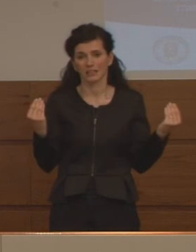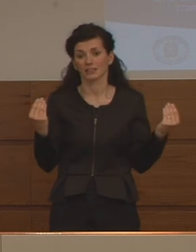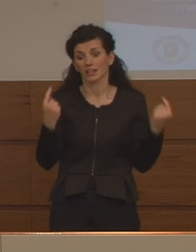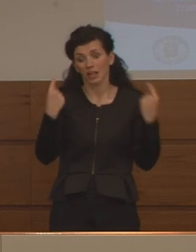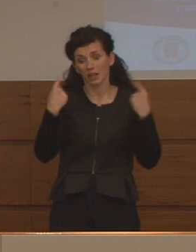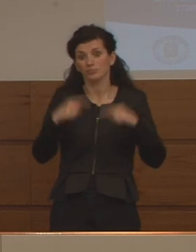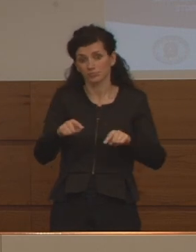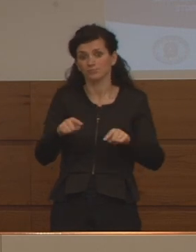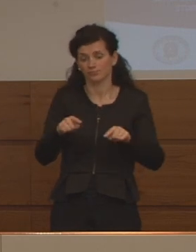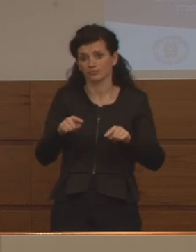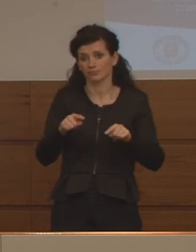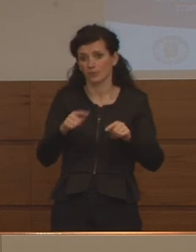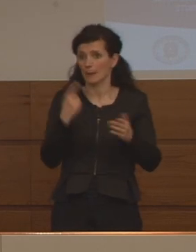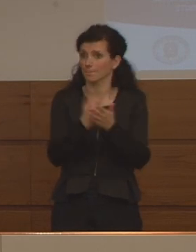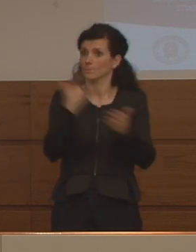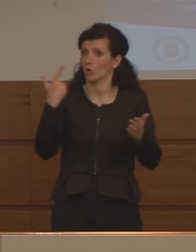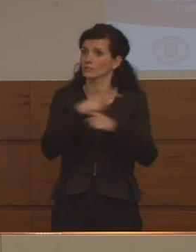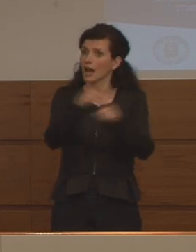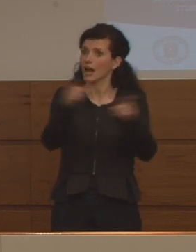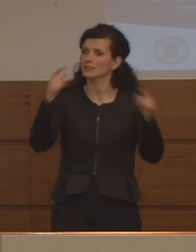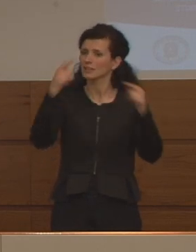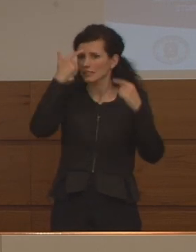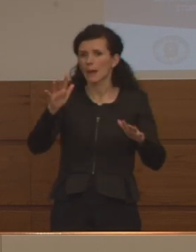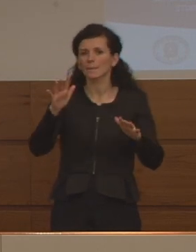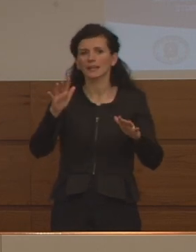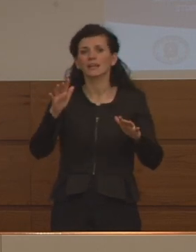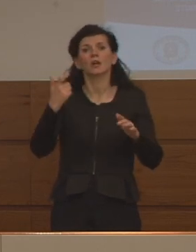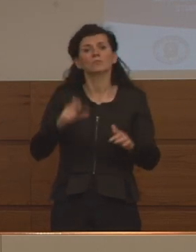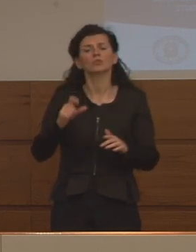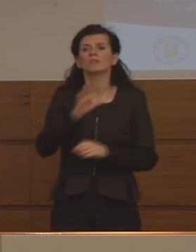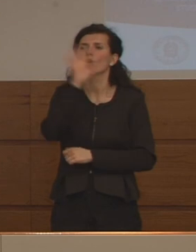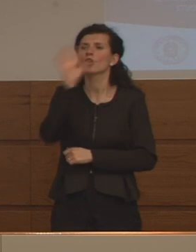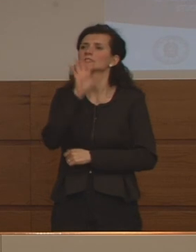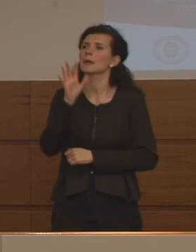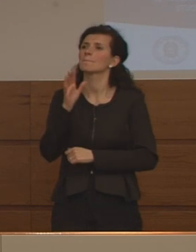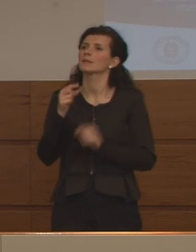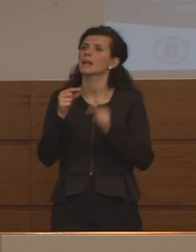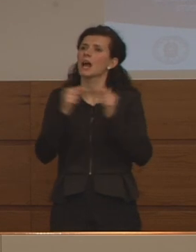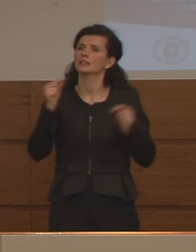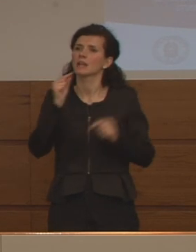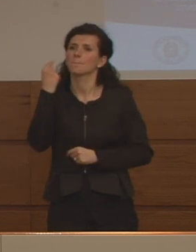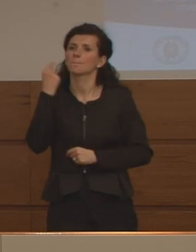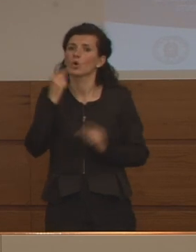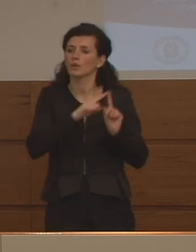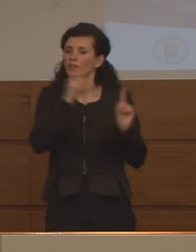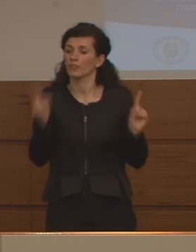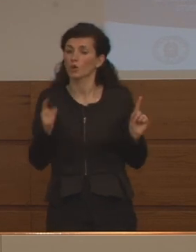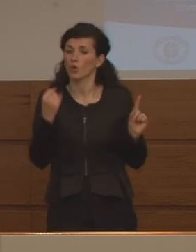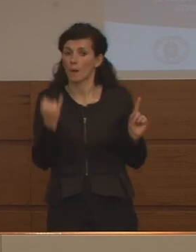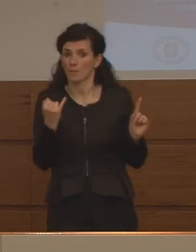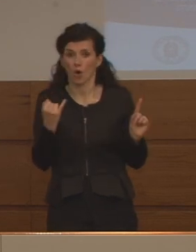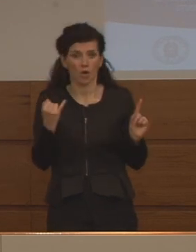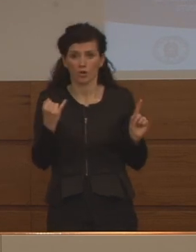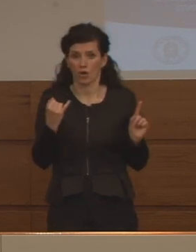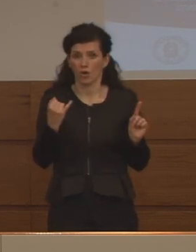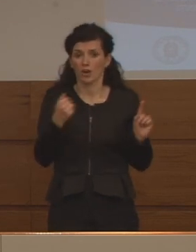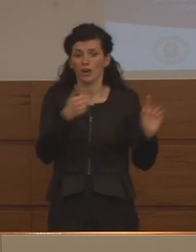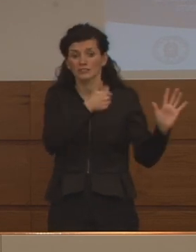che qualche volta che passa che siano stati fatti pochi tamponi siamo a più di